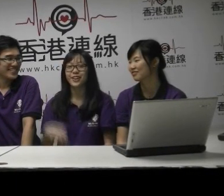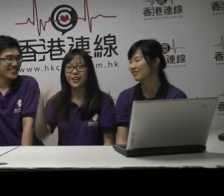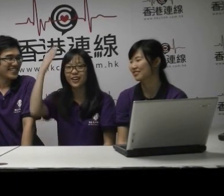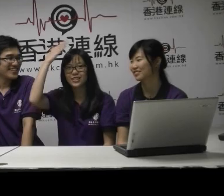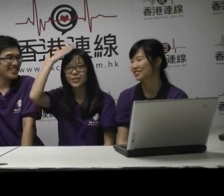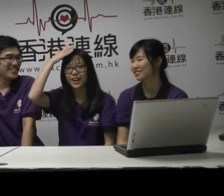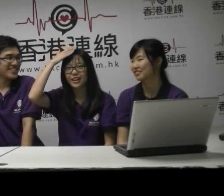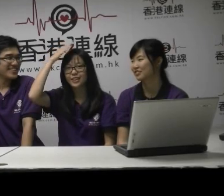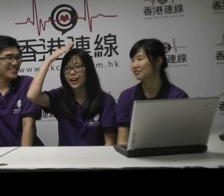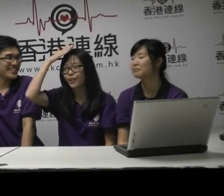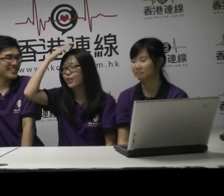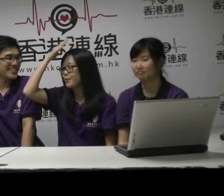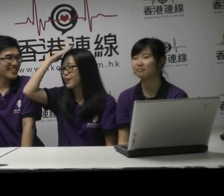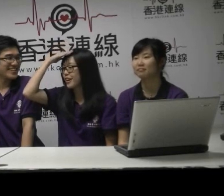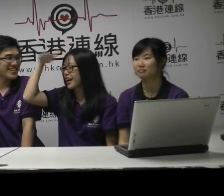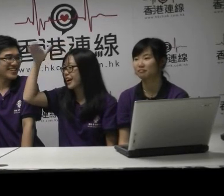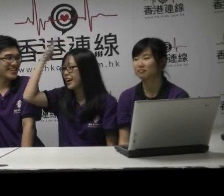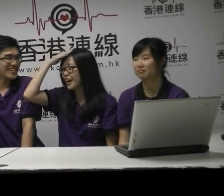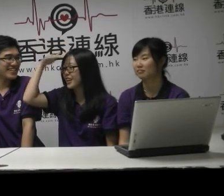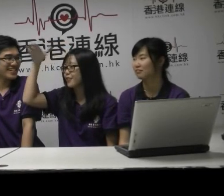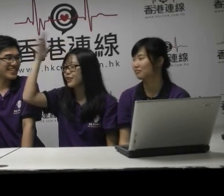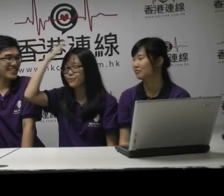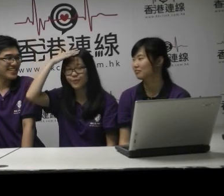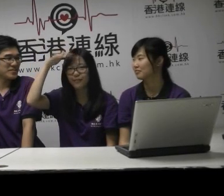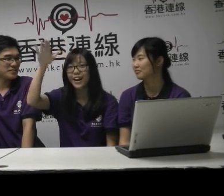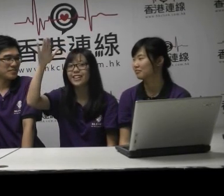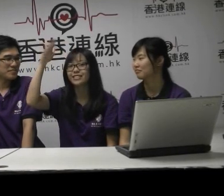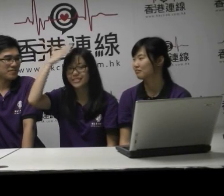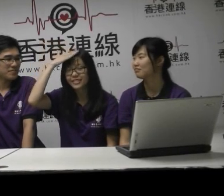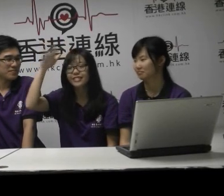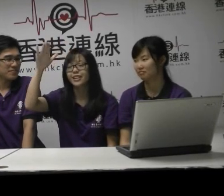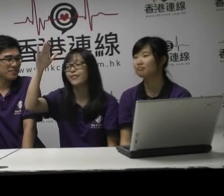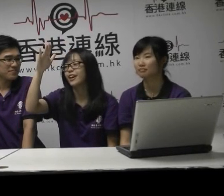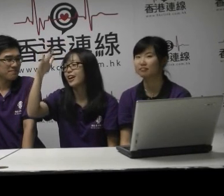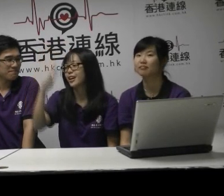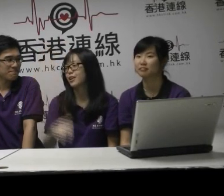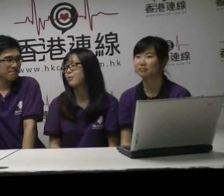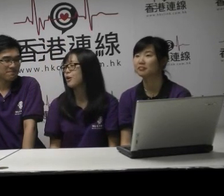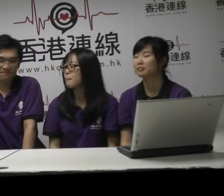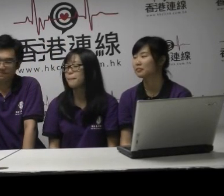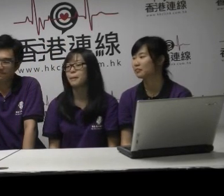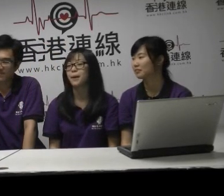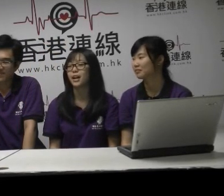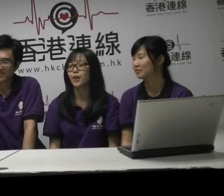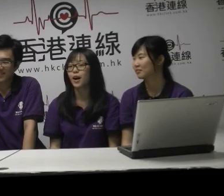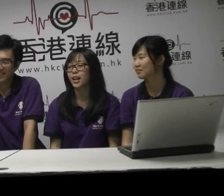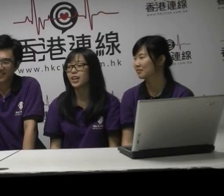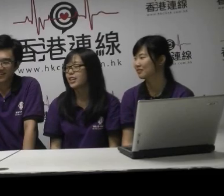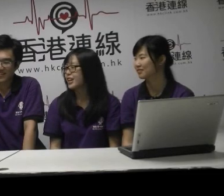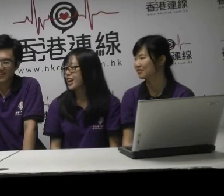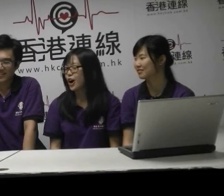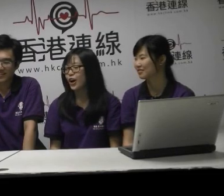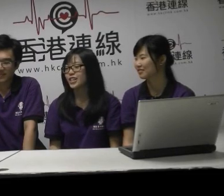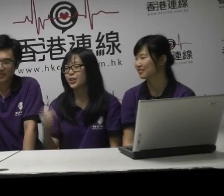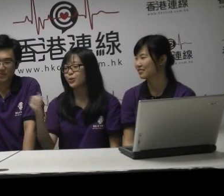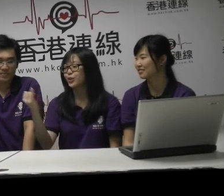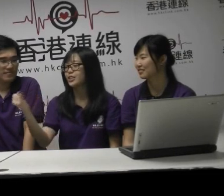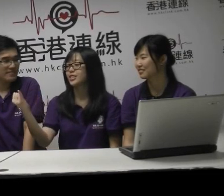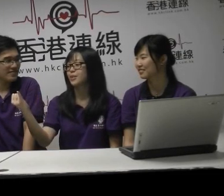白嘅話，你就會喺頭度咁樣嗨嗨咁樣明白，咁樣。咁如果唔明白嘅話咧， 明白點算咧？ 我哋就會咁